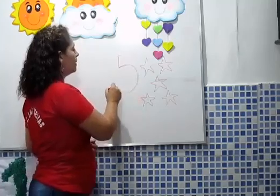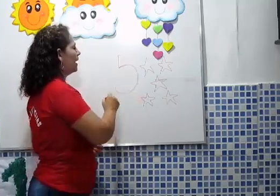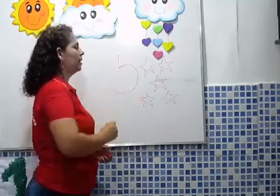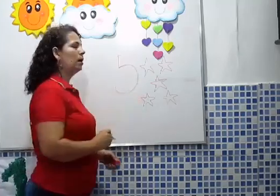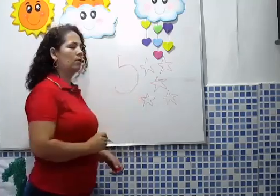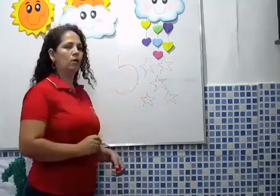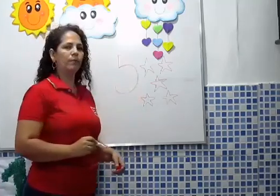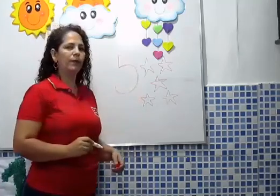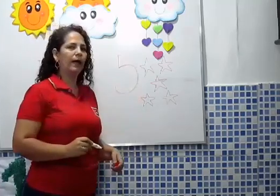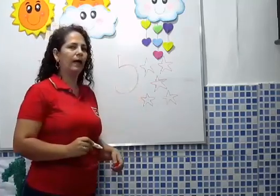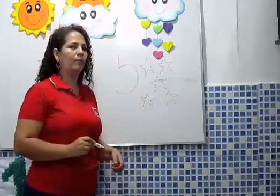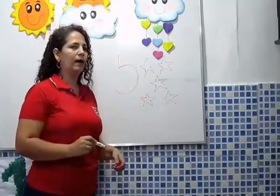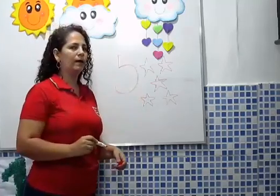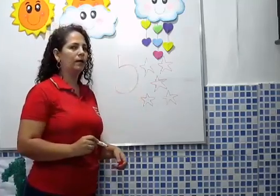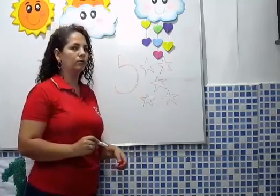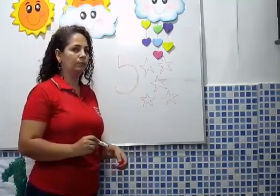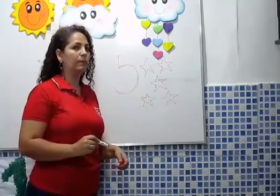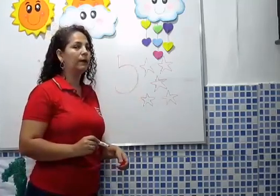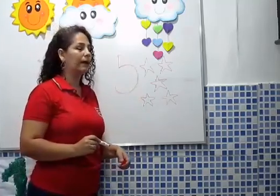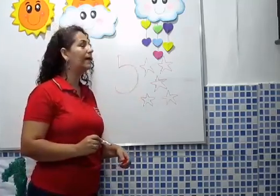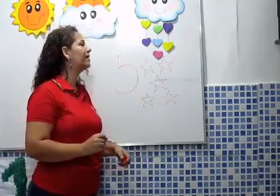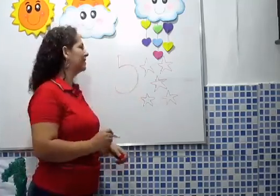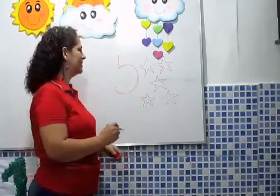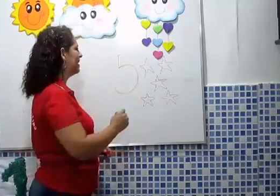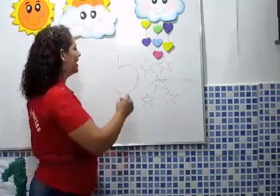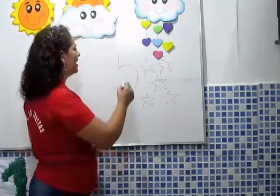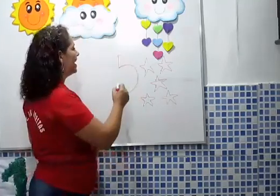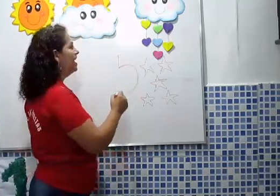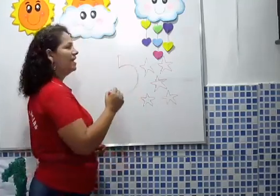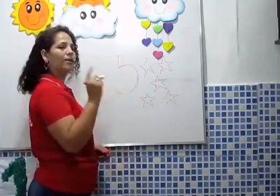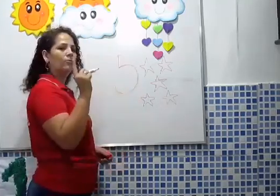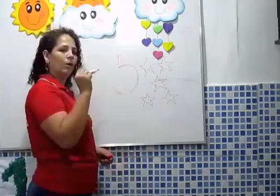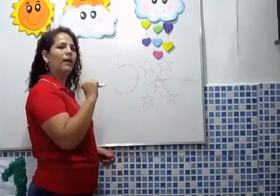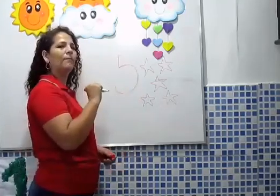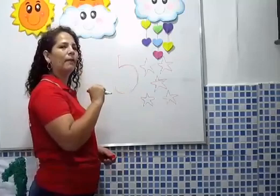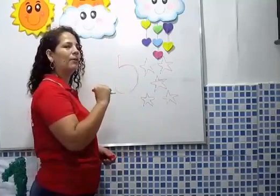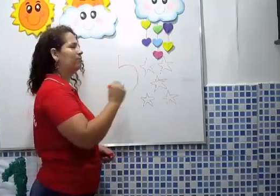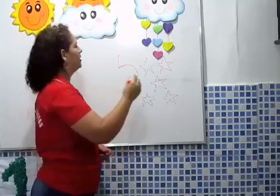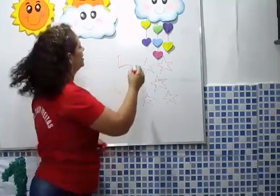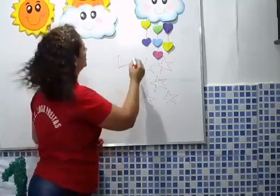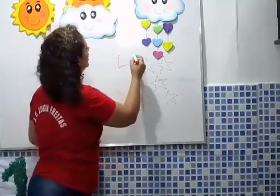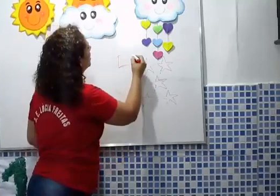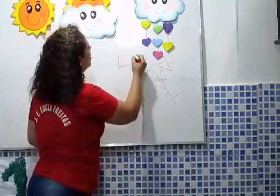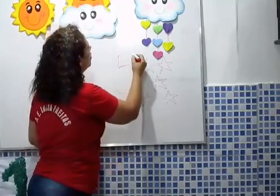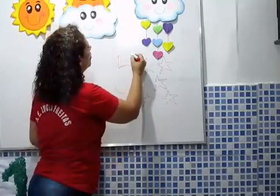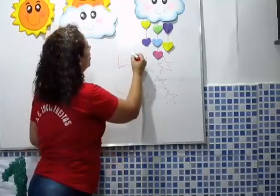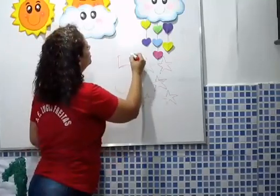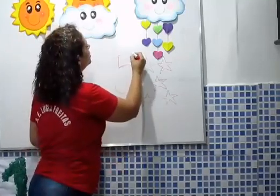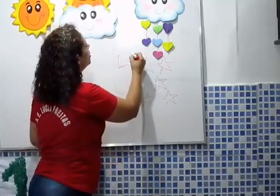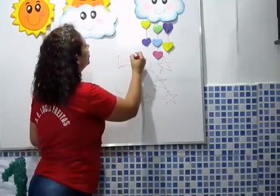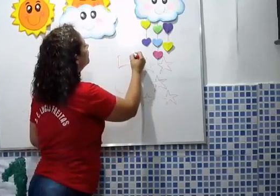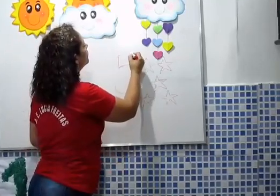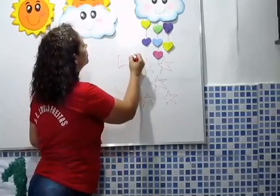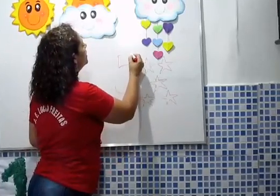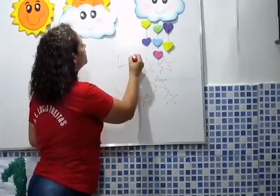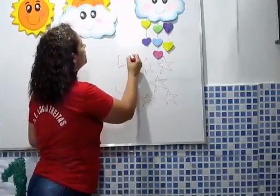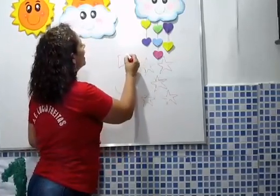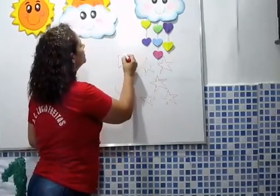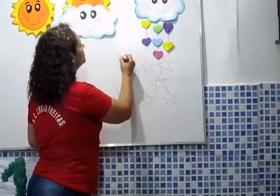papai. Opa, o barrigão do papai, é. Igual do Peppa Pig. Ó, de novo. Pra